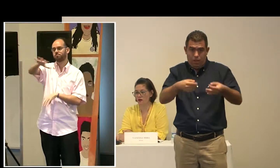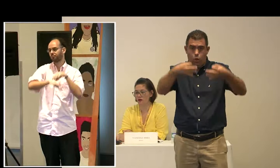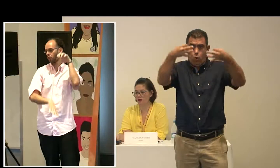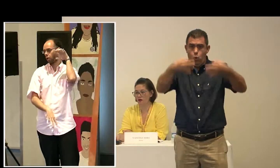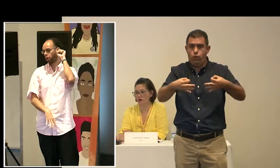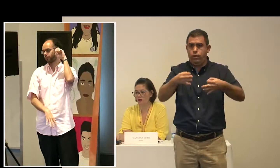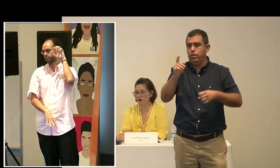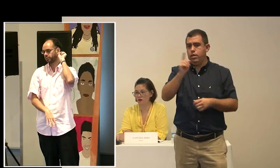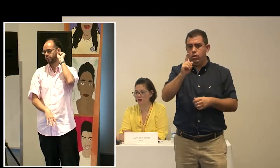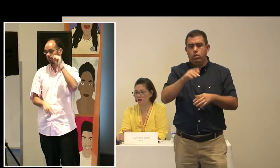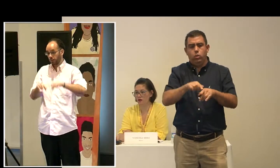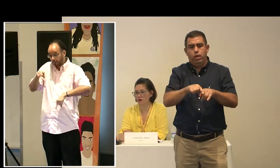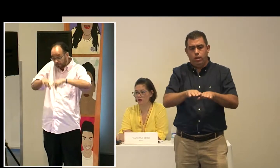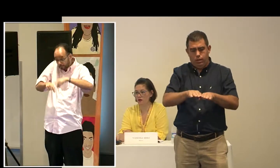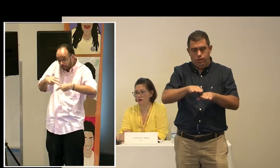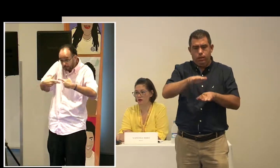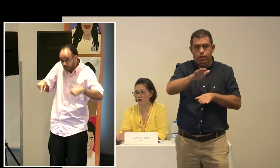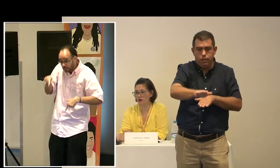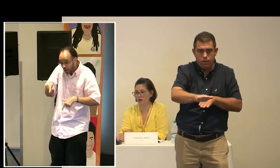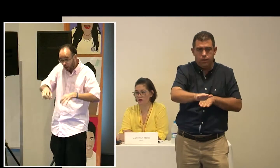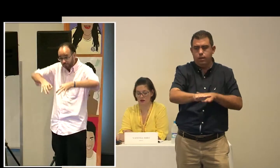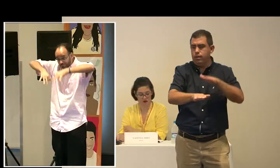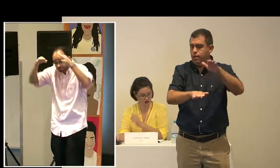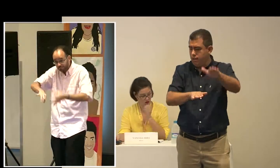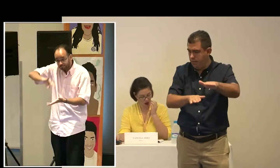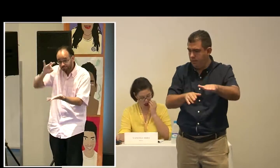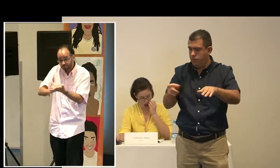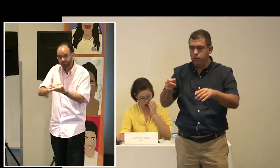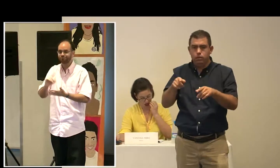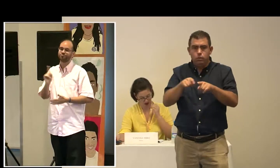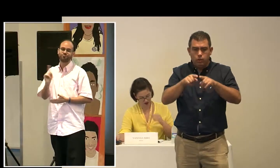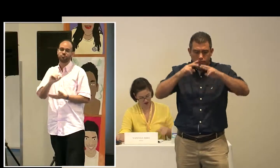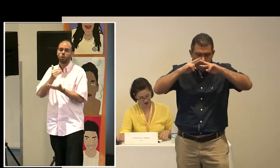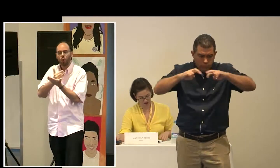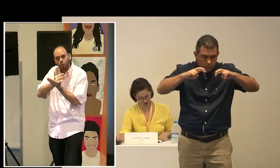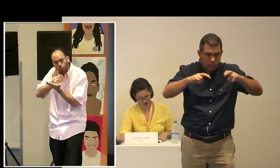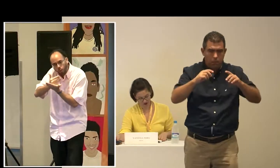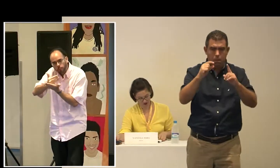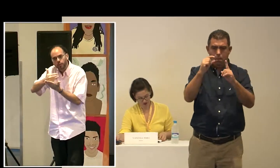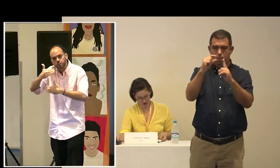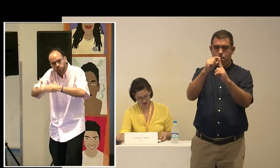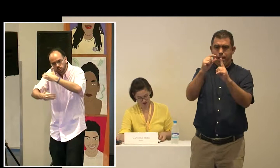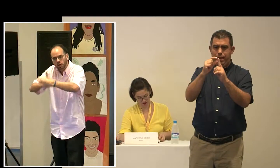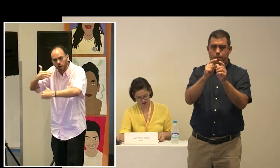de material acessibilizado para o ensino de surdos.